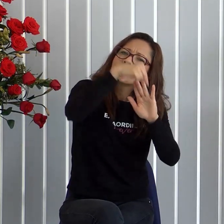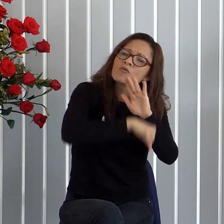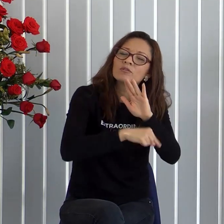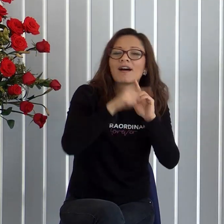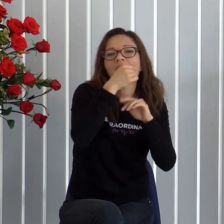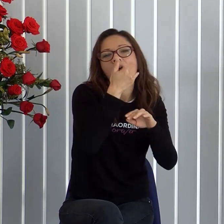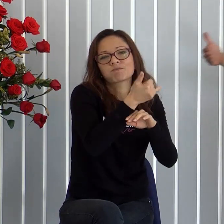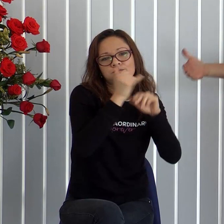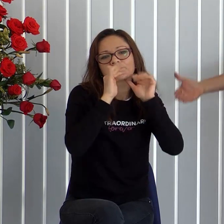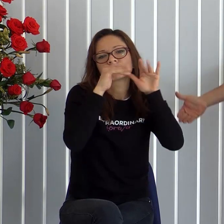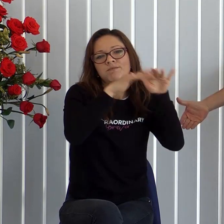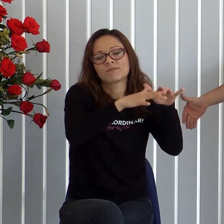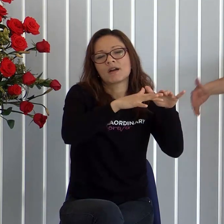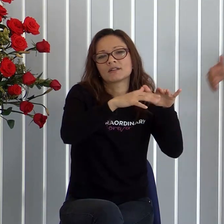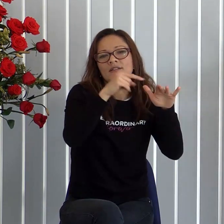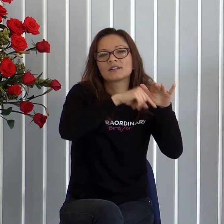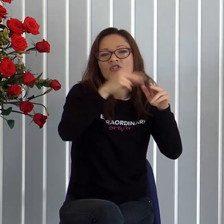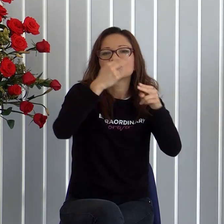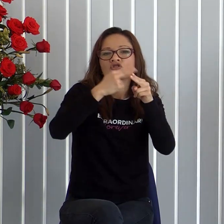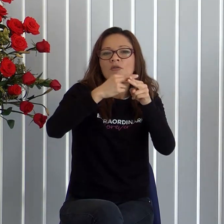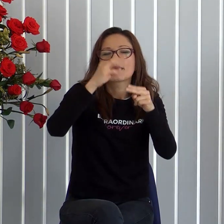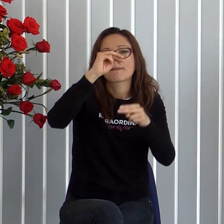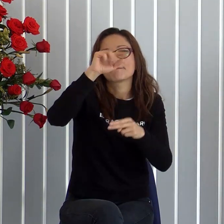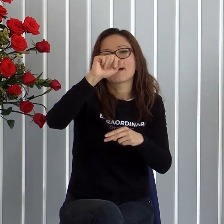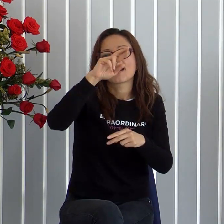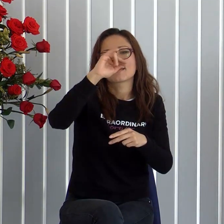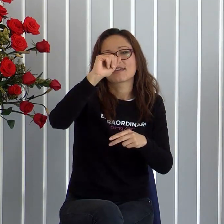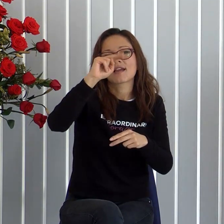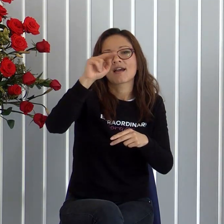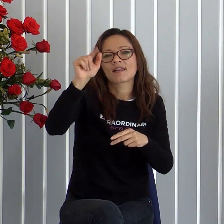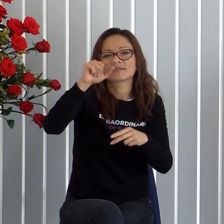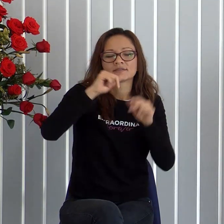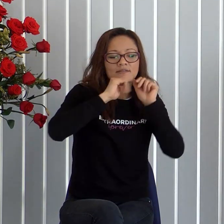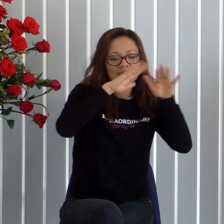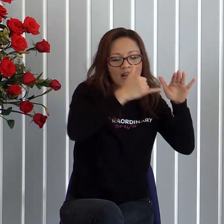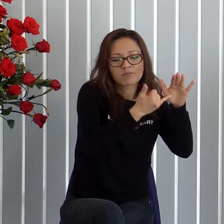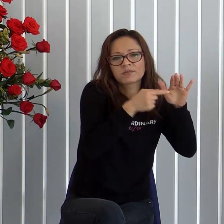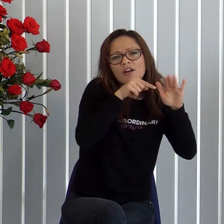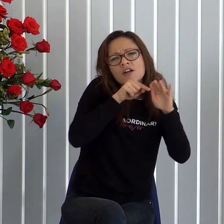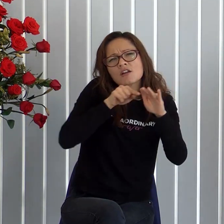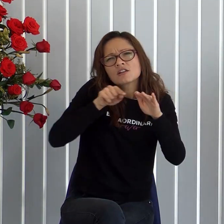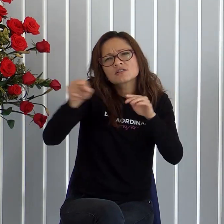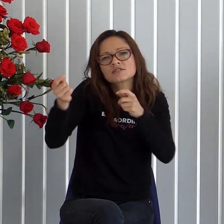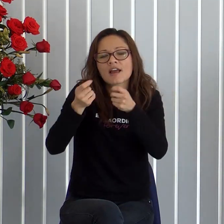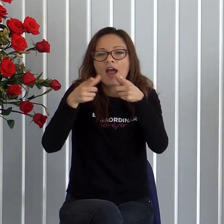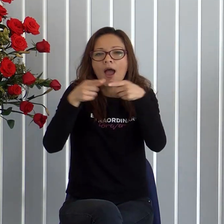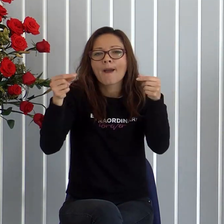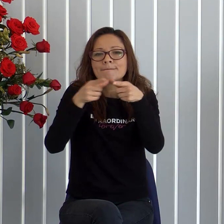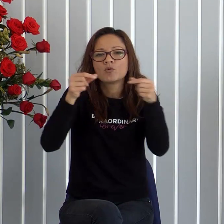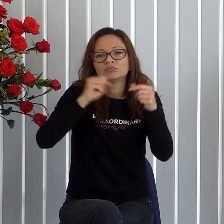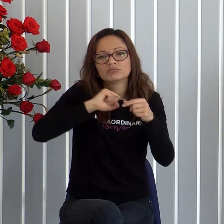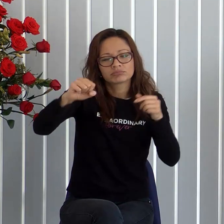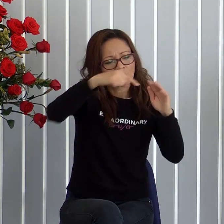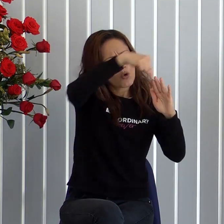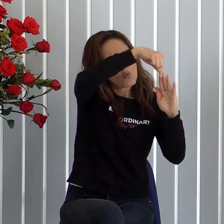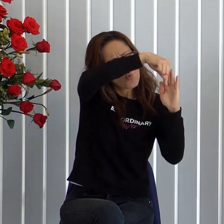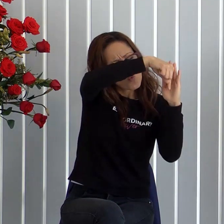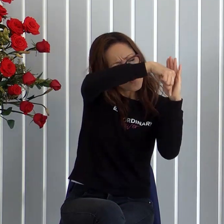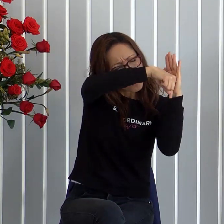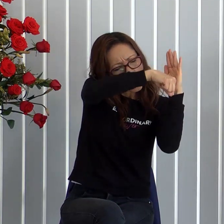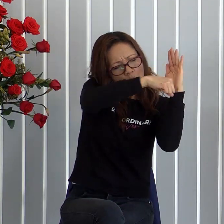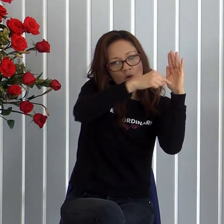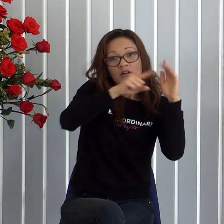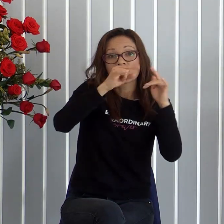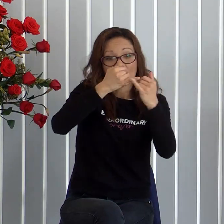Marianas, que queda frente a Japón en el Pacífico. Y una vez hicieron una prueba para verificar qué tan profundo era y cogieron